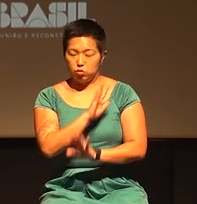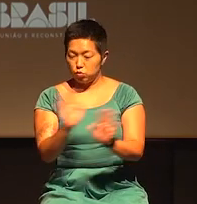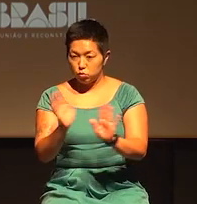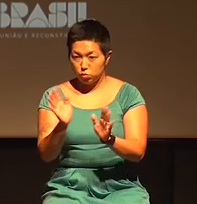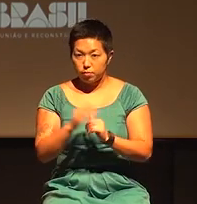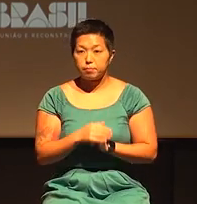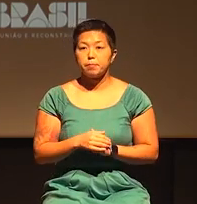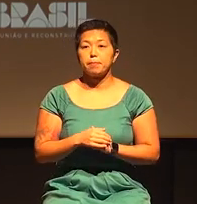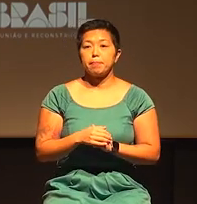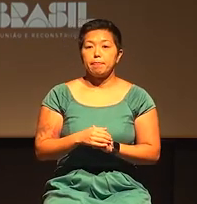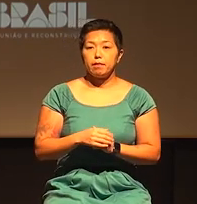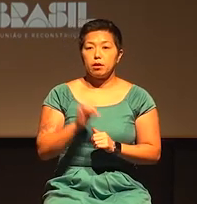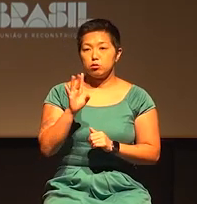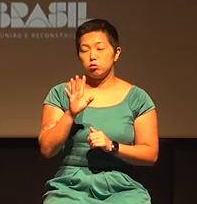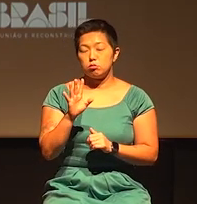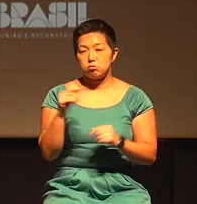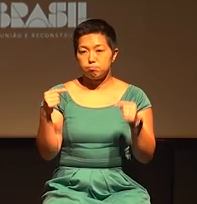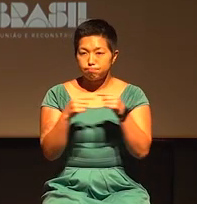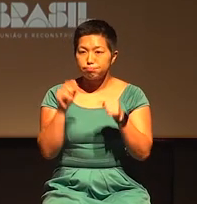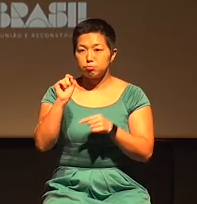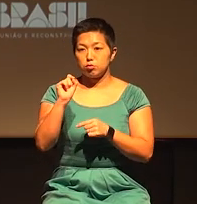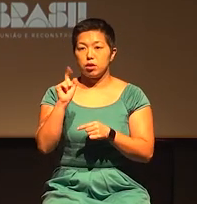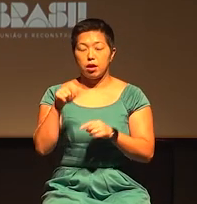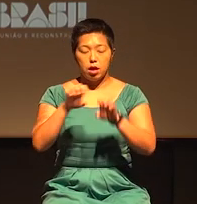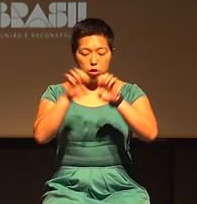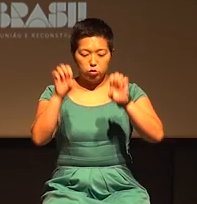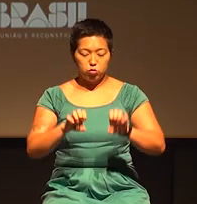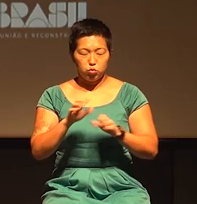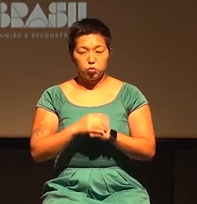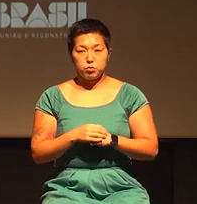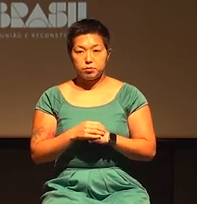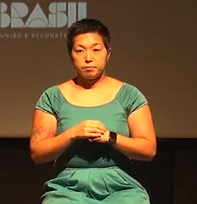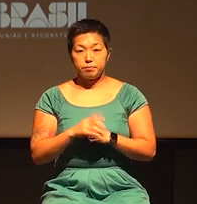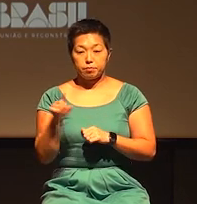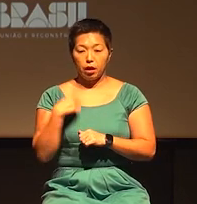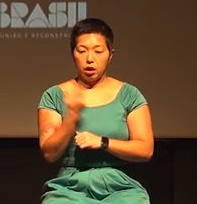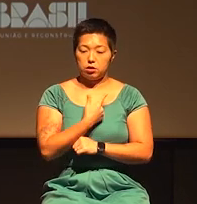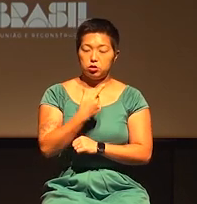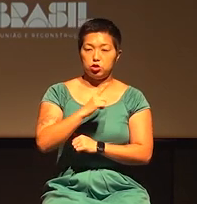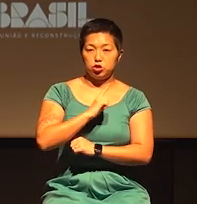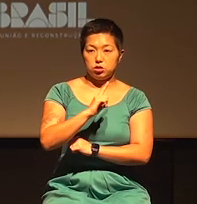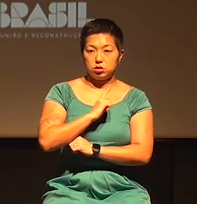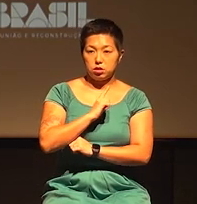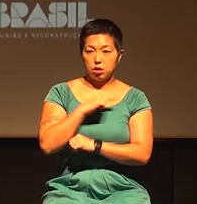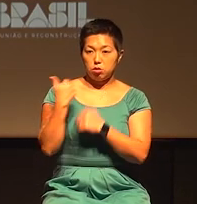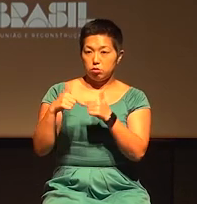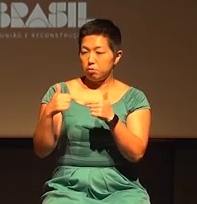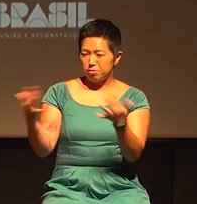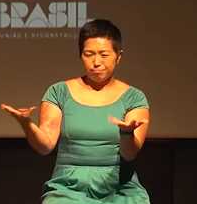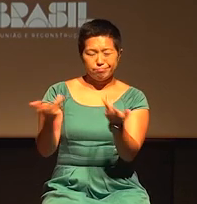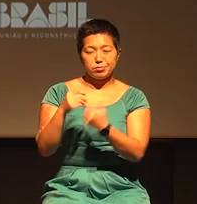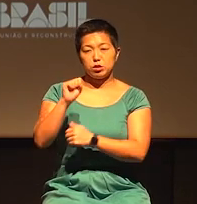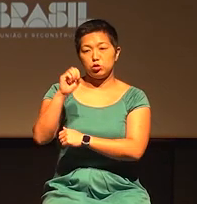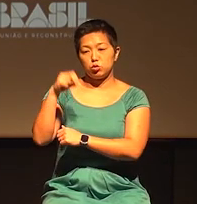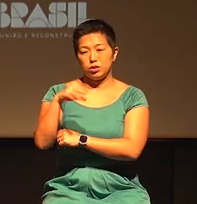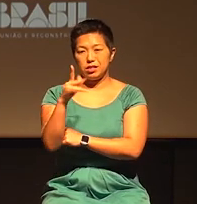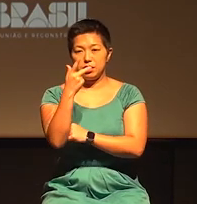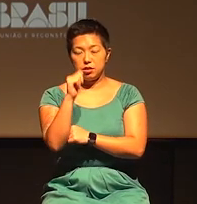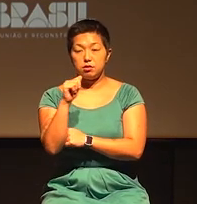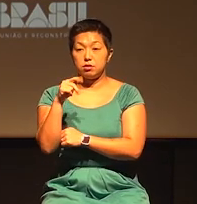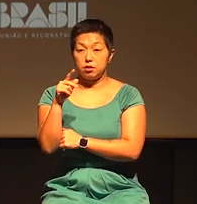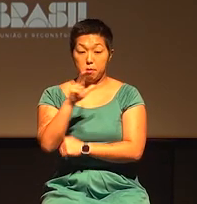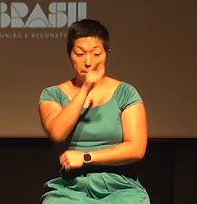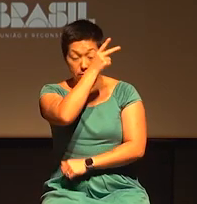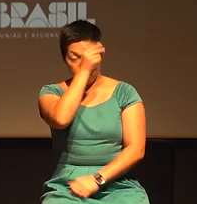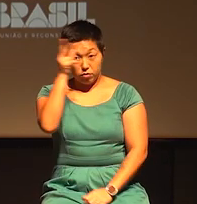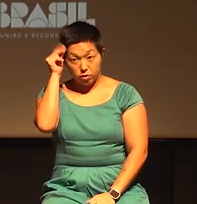mesmo só o que faz sentido é falar no estrutural ah a gente tem um trabalho incrível da Sorin na prefeitura E a